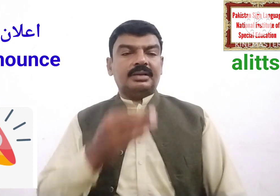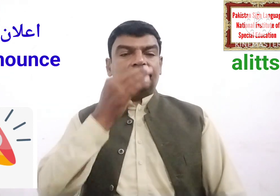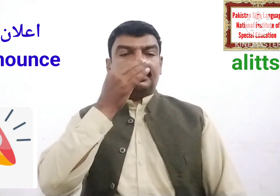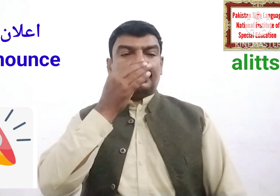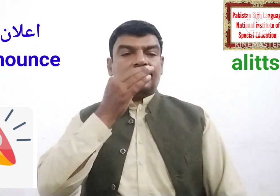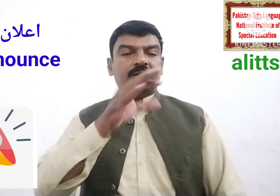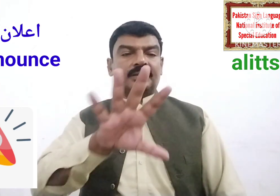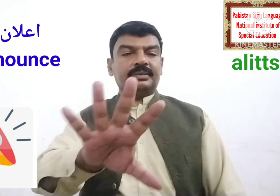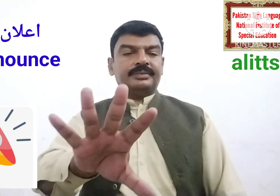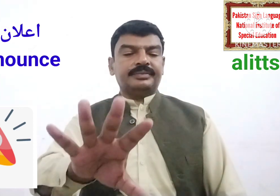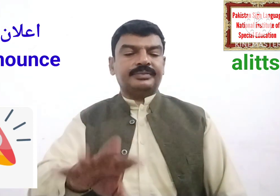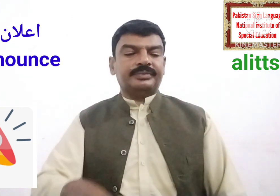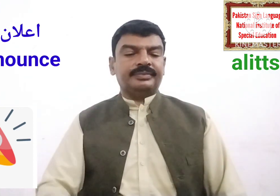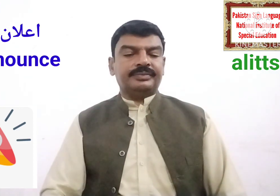एलान करना,